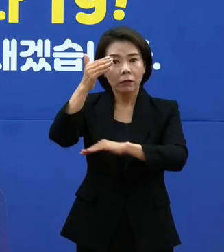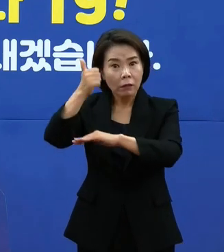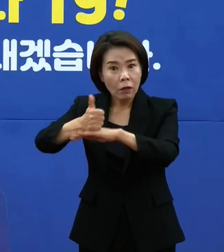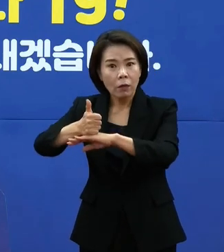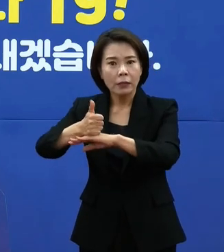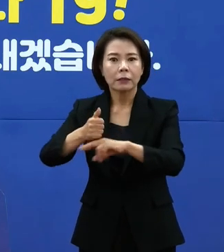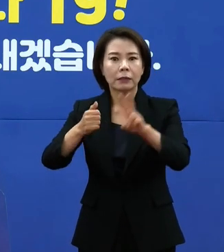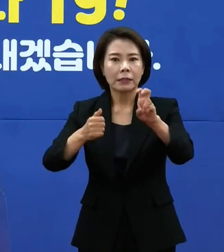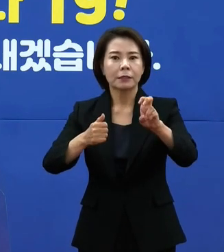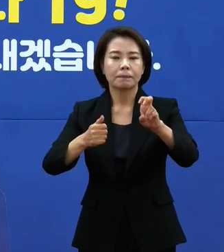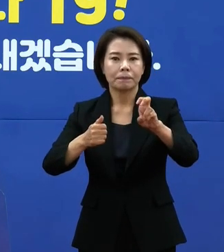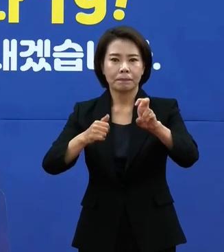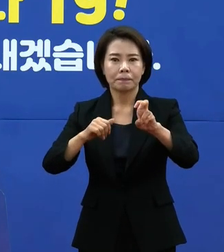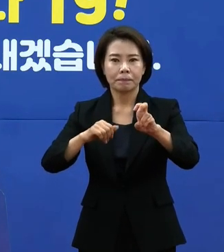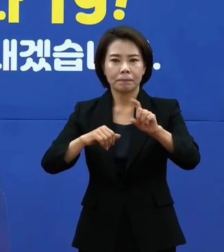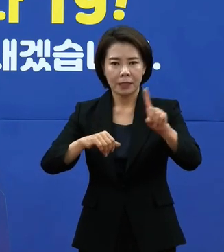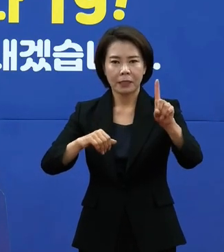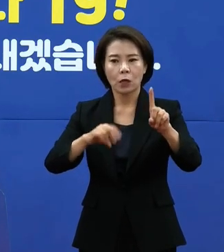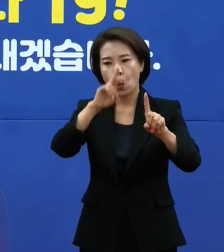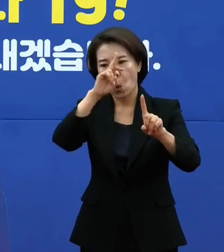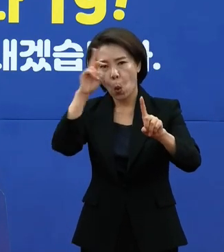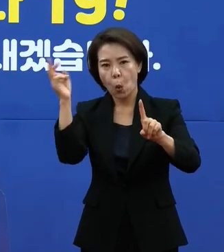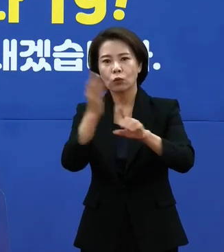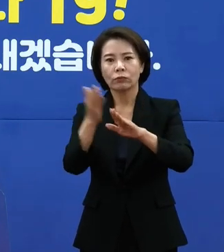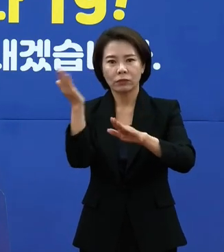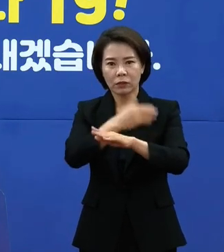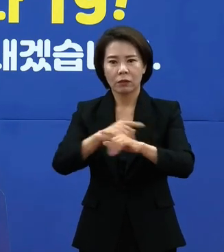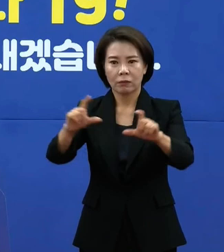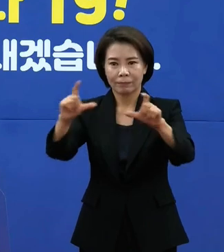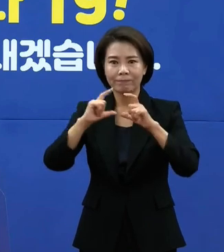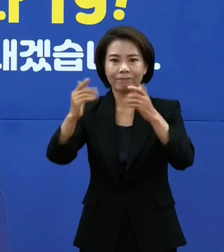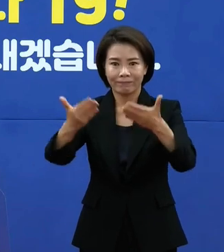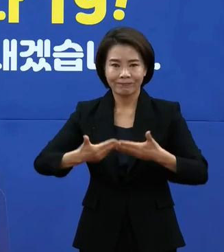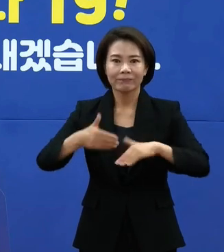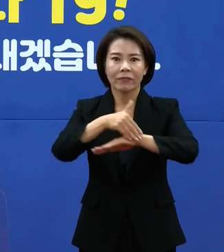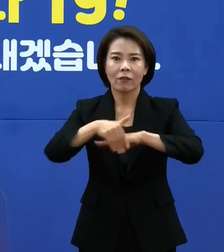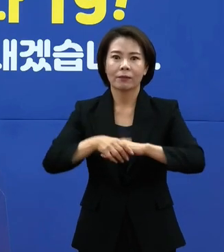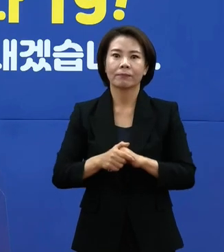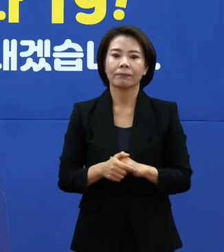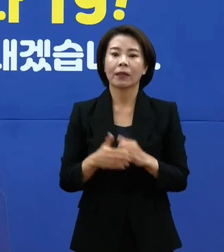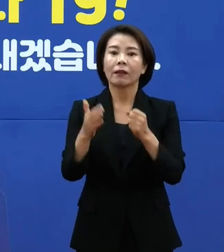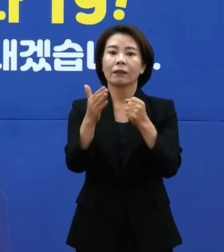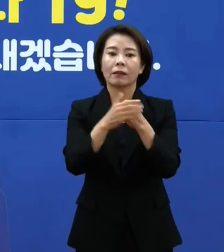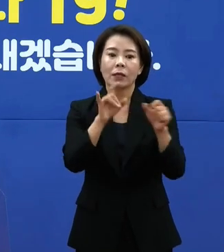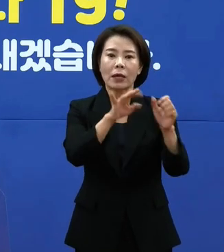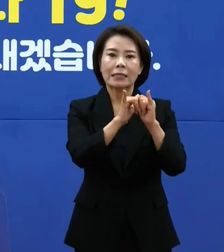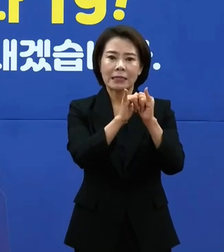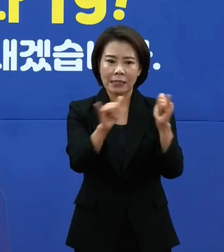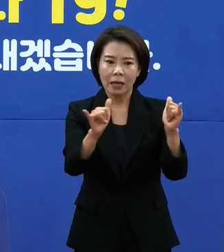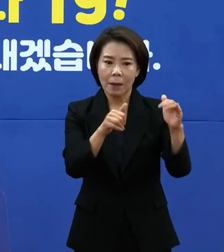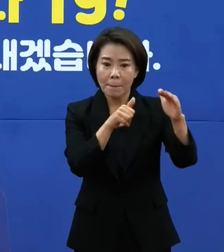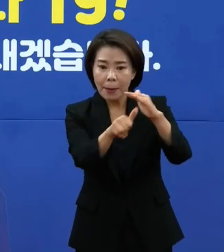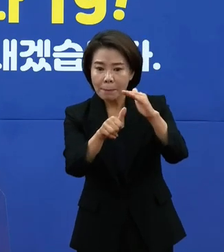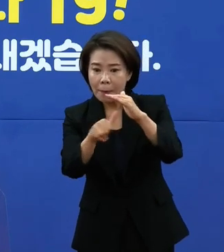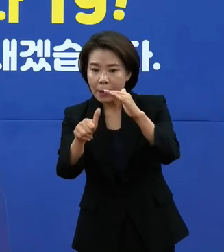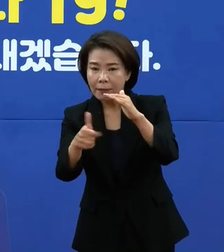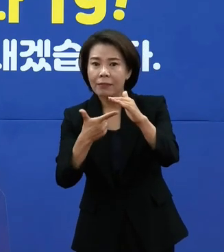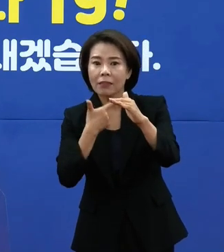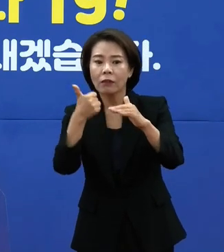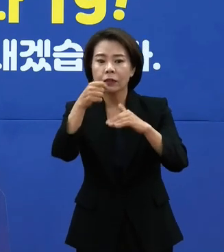21일 오후부터 순차적으로 확인될 예정입니다. 이에 따라 확진자 노출 시간에 해당